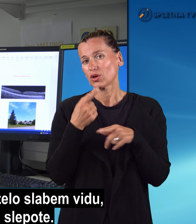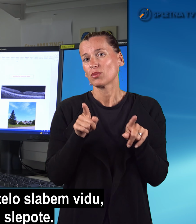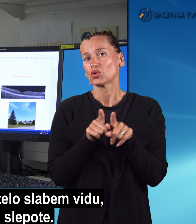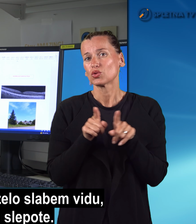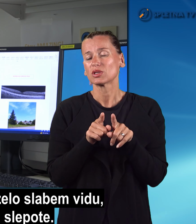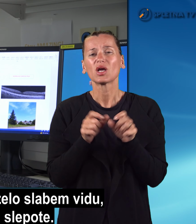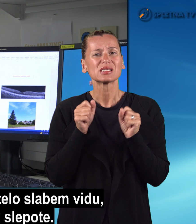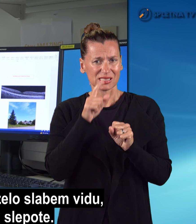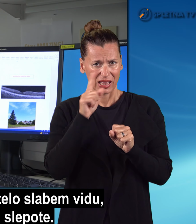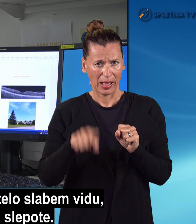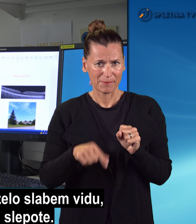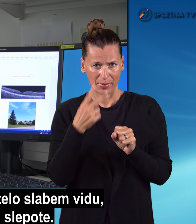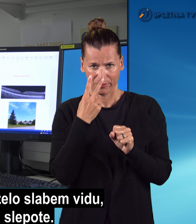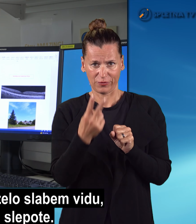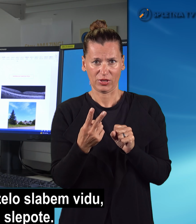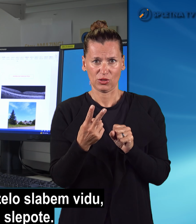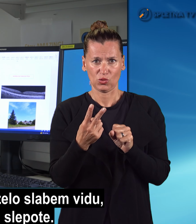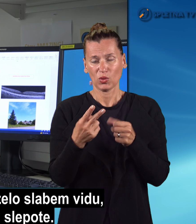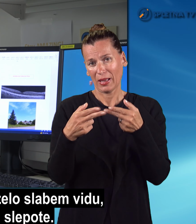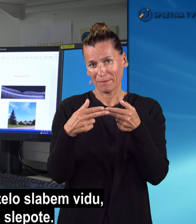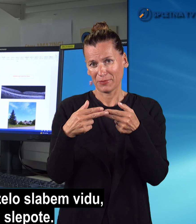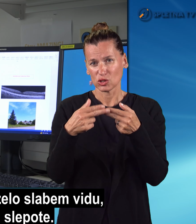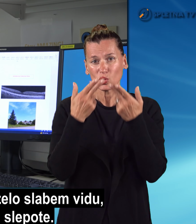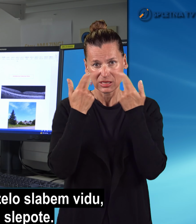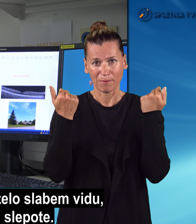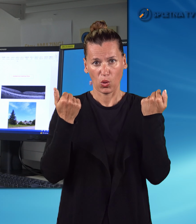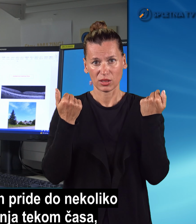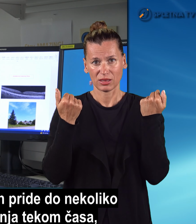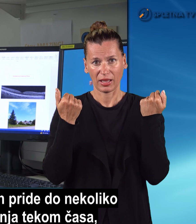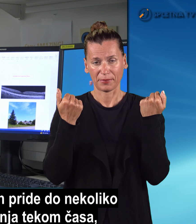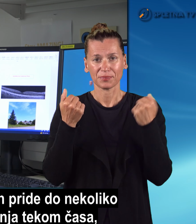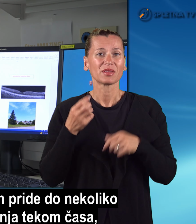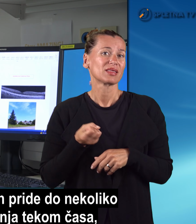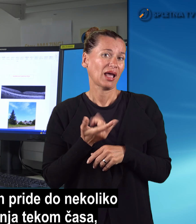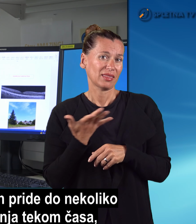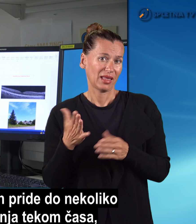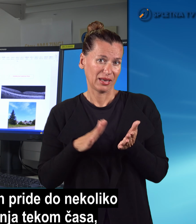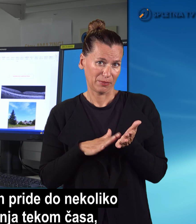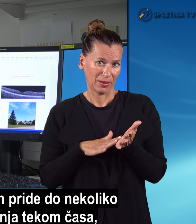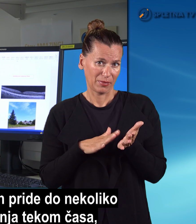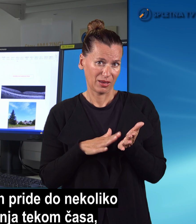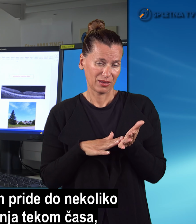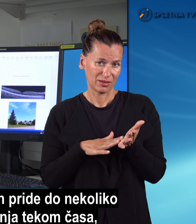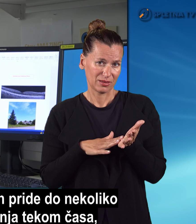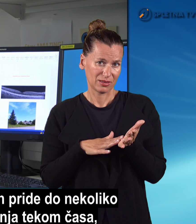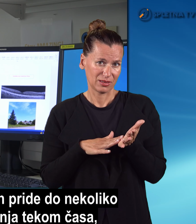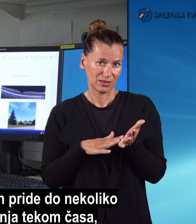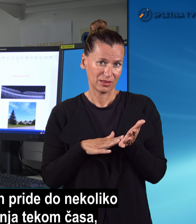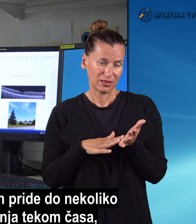o zelo slabem vidu, ki je blizu slepote. V nekaterih primerih pride